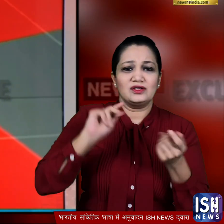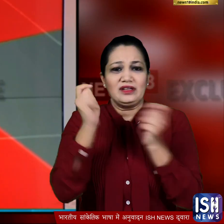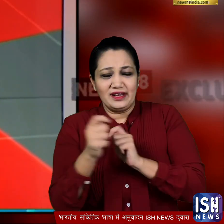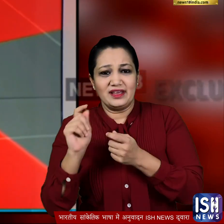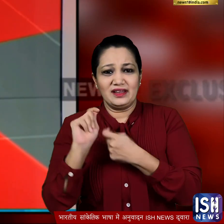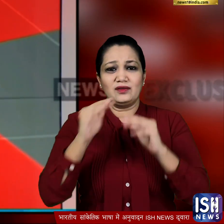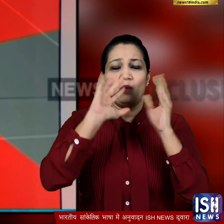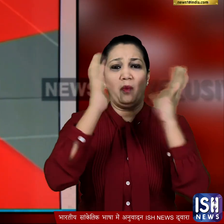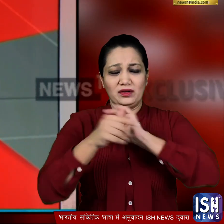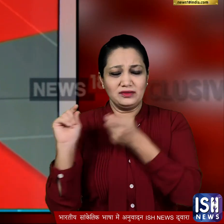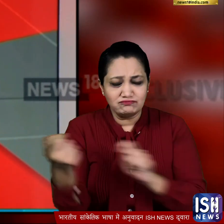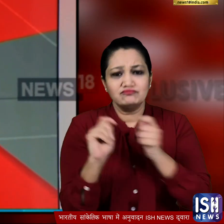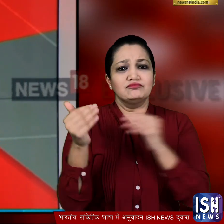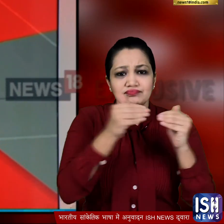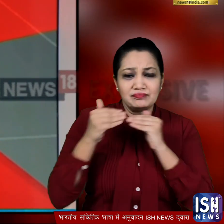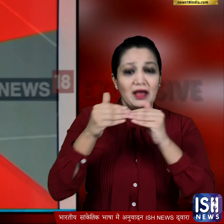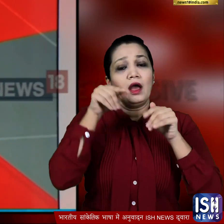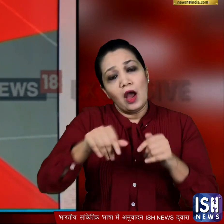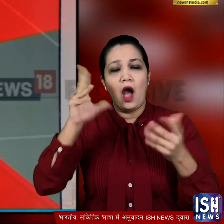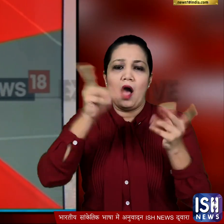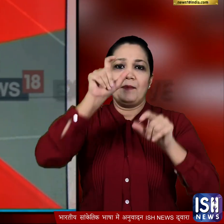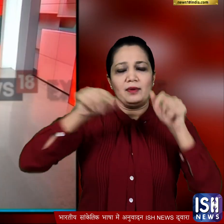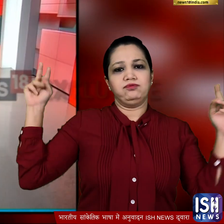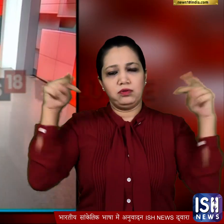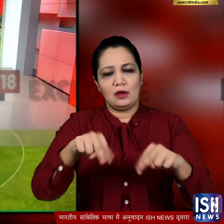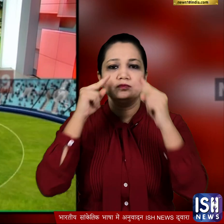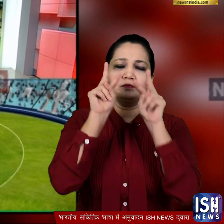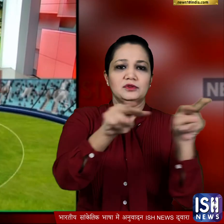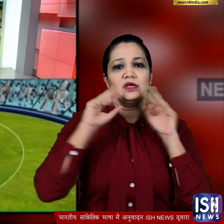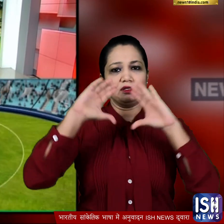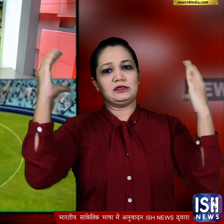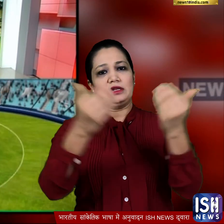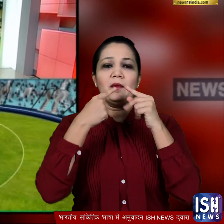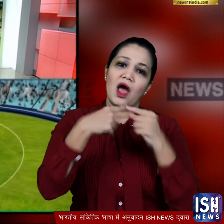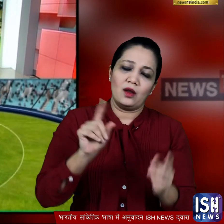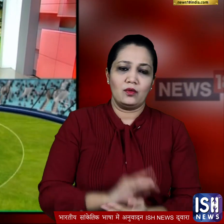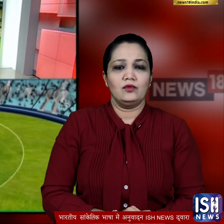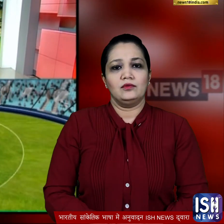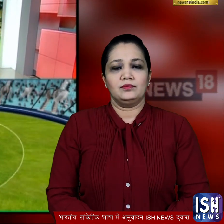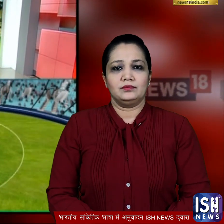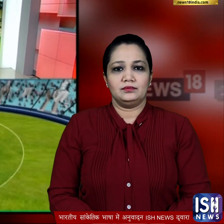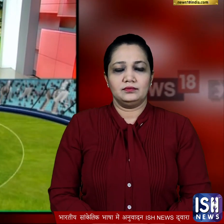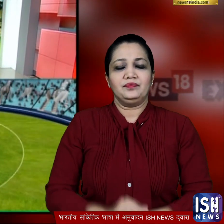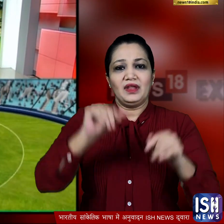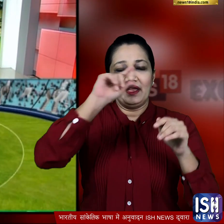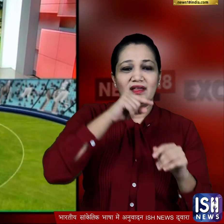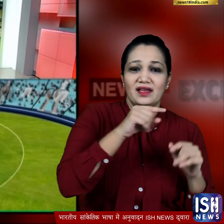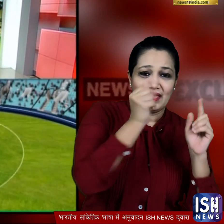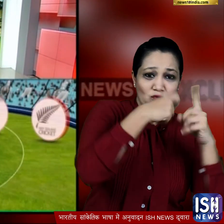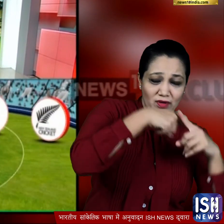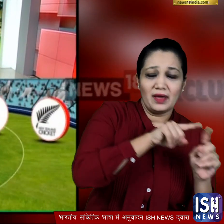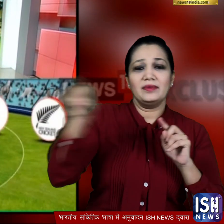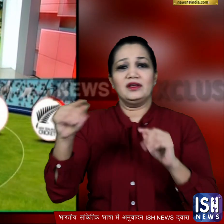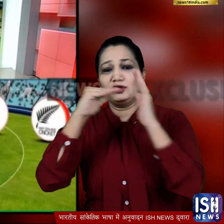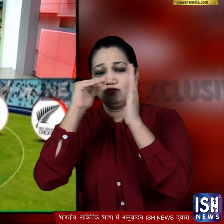मैचों में एक बार फिर स्टेडियम में दर्शकों की भीड़ दिखाई देगी, क्योंकि इंटरनेशनल मैचों के लिए दर्शकों को स्टेडियम आने की मंजूरी दे दी गई। इंग्लैंड और